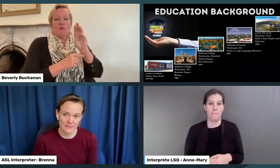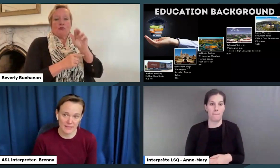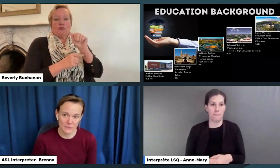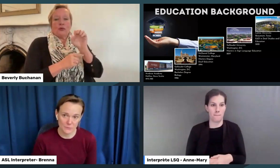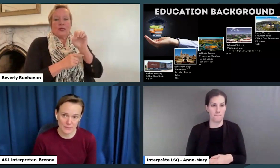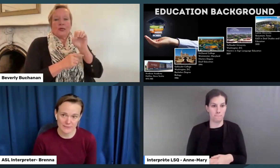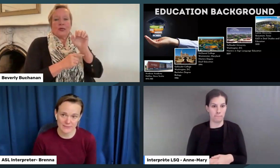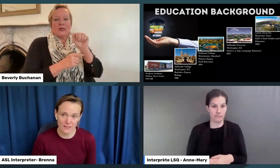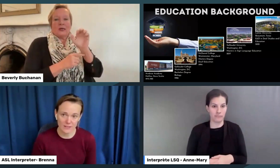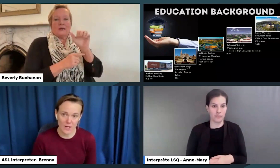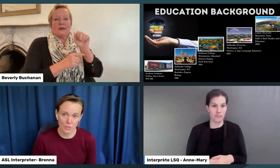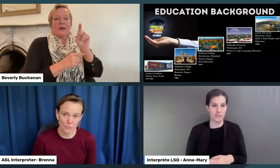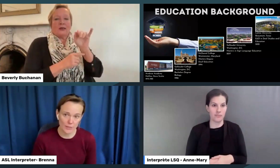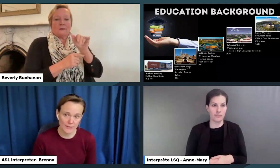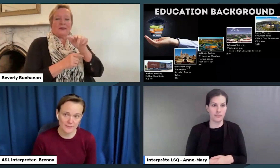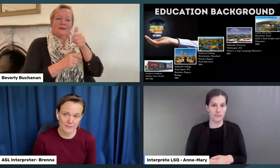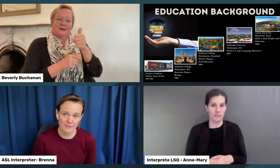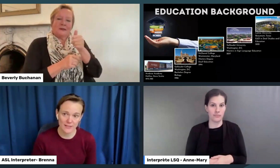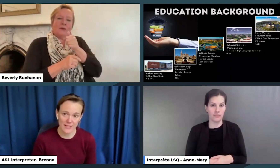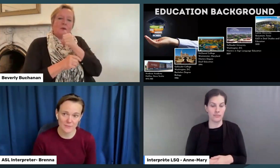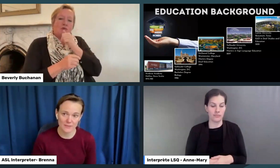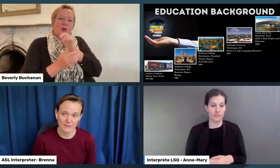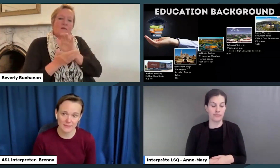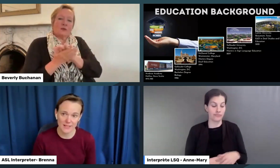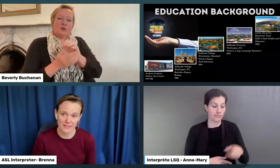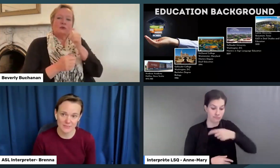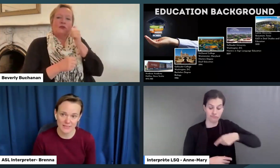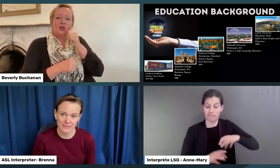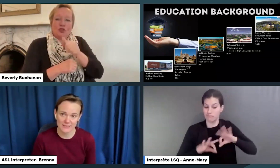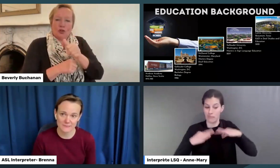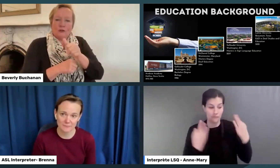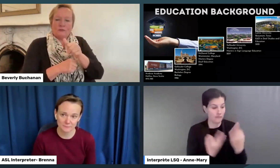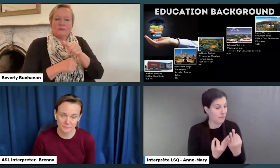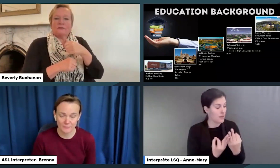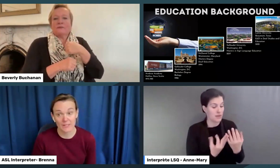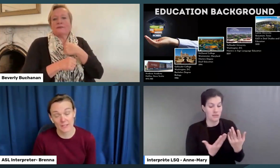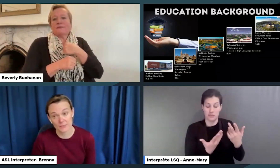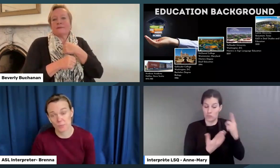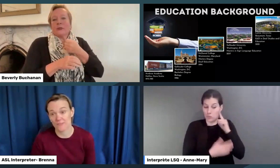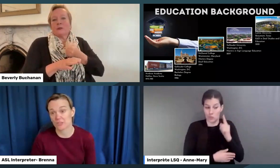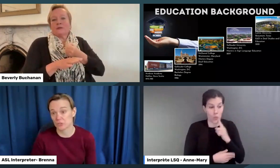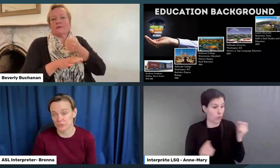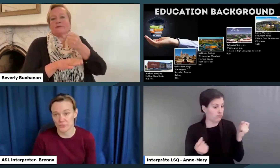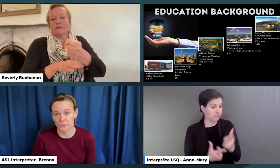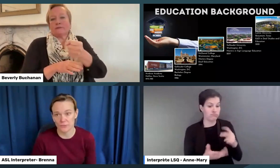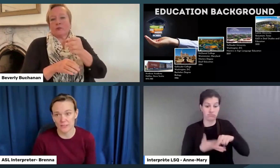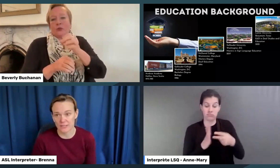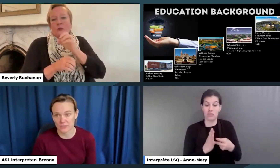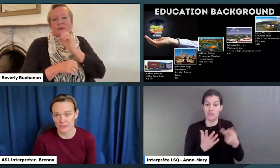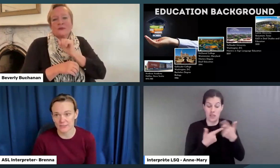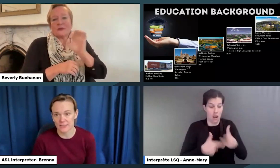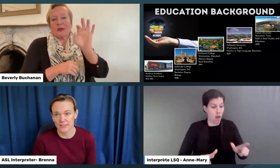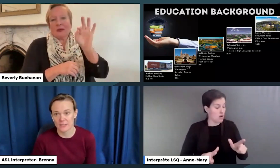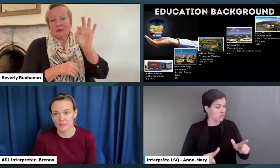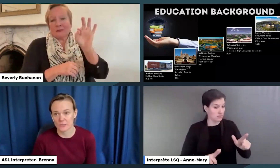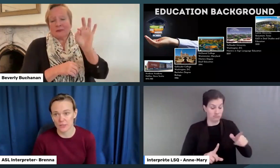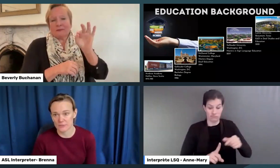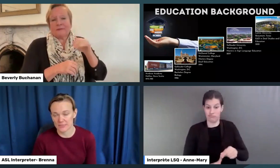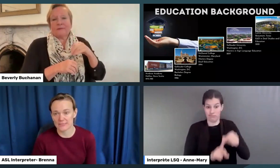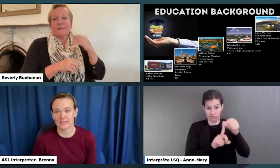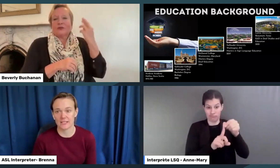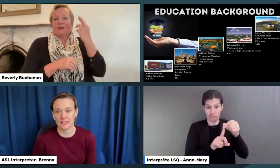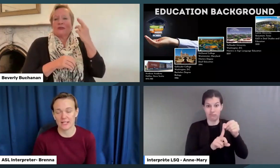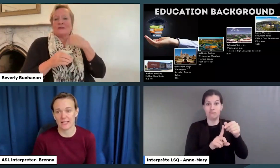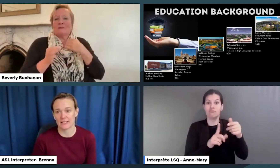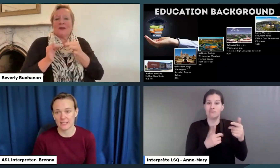Ça s'appelait le Armbray Academy à Halifax. Une école privée pour les filles, en fait. J'étais placé là à